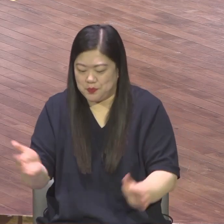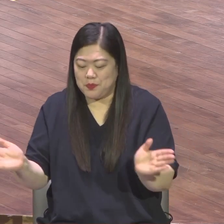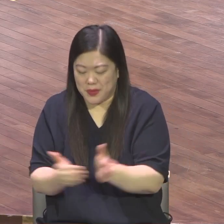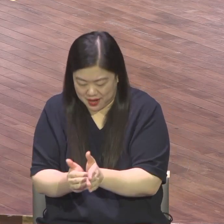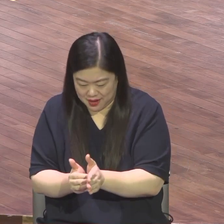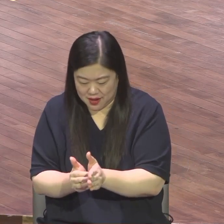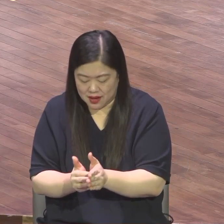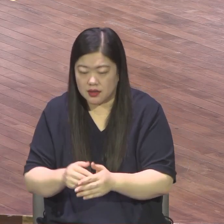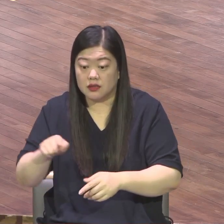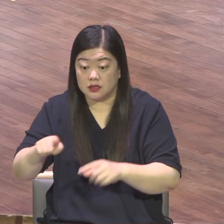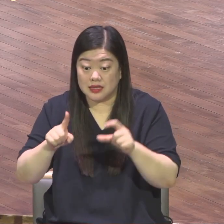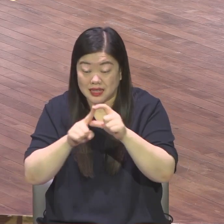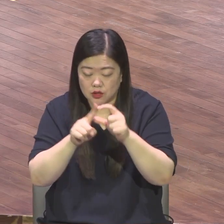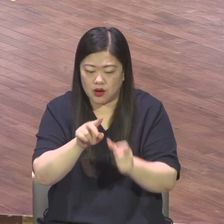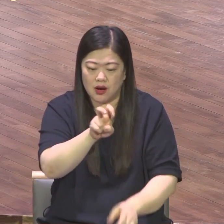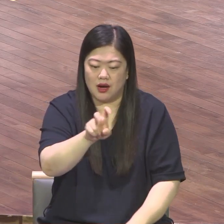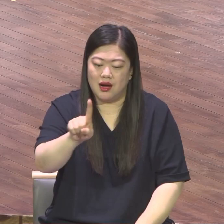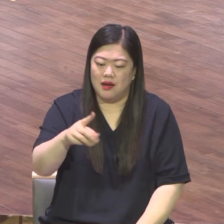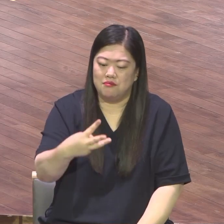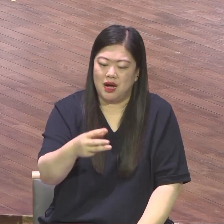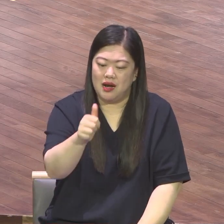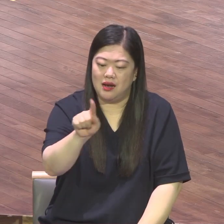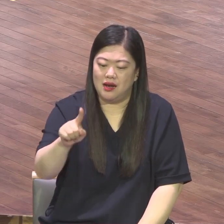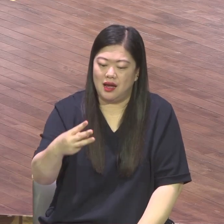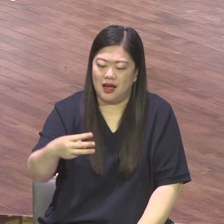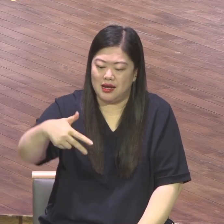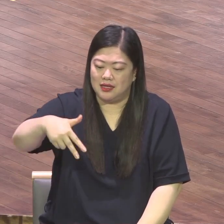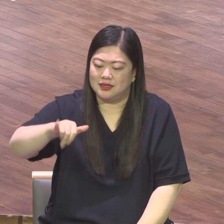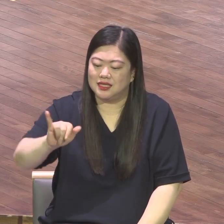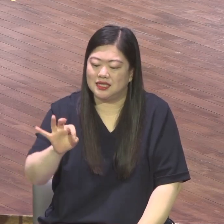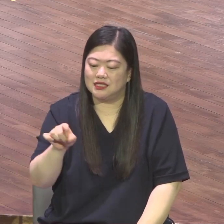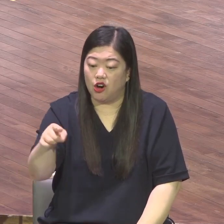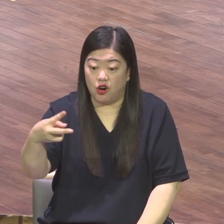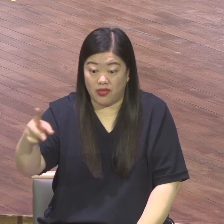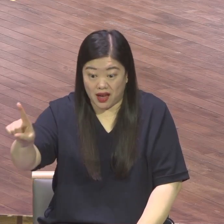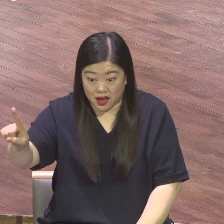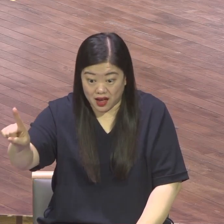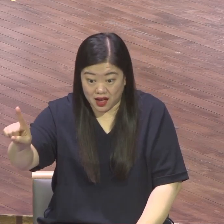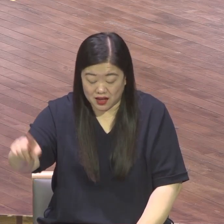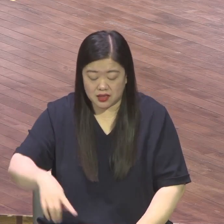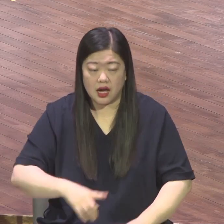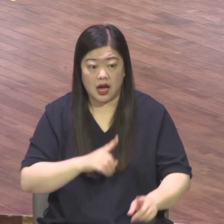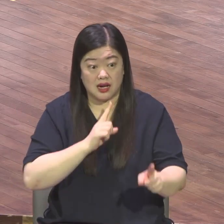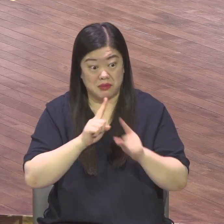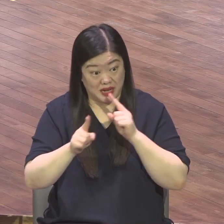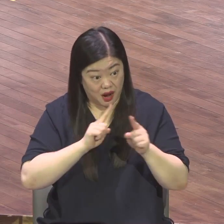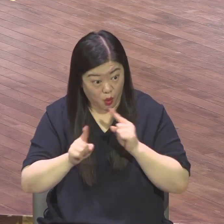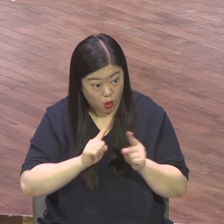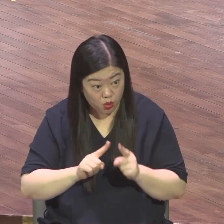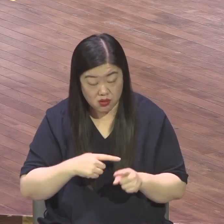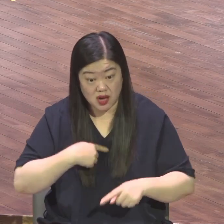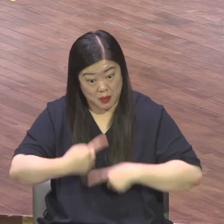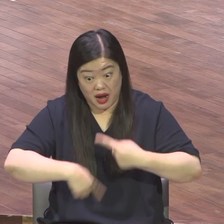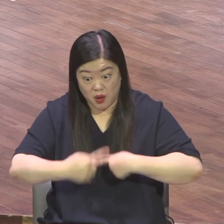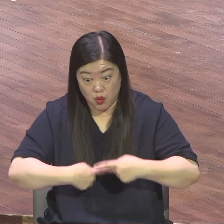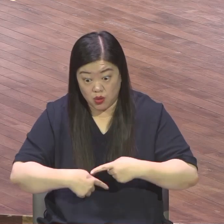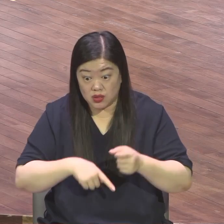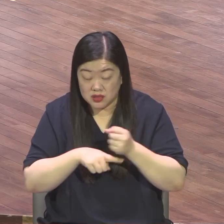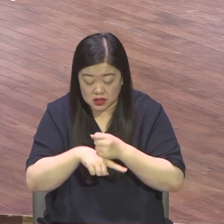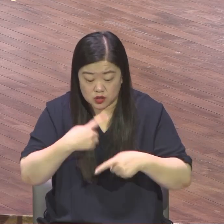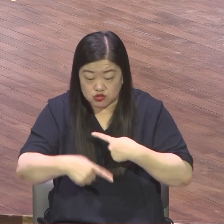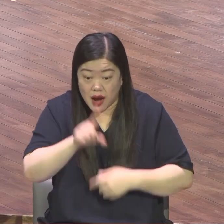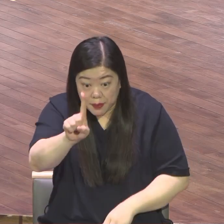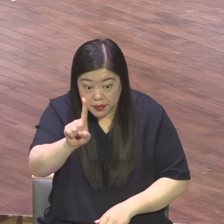나오는 말할지어다 이 원어에 보면요, 단순히 한 번만 말하지 말고 지속적으로 말해라. 구원받은 걸 계속 말해라.